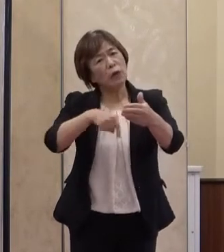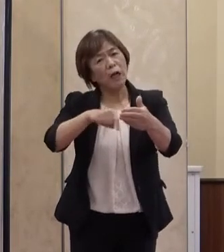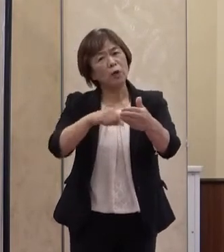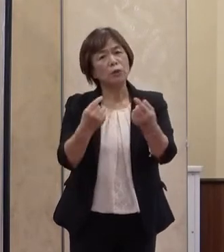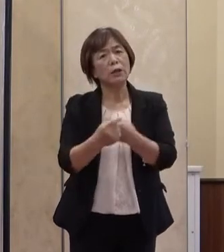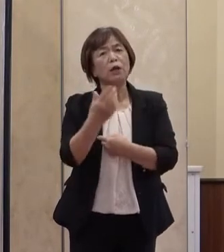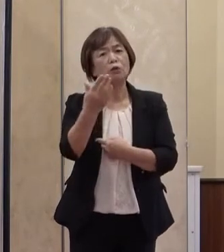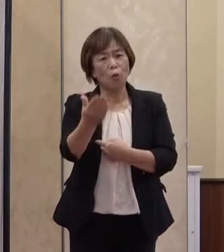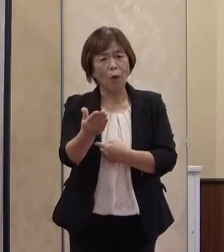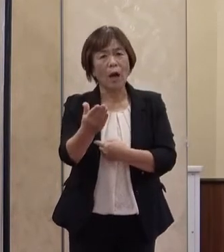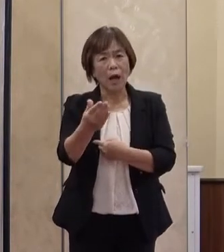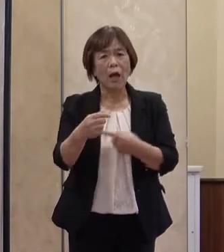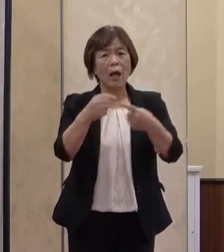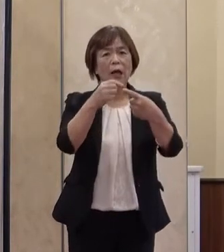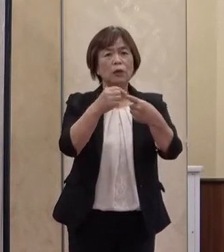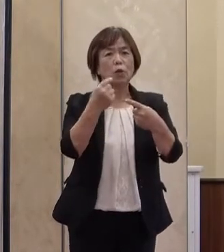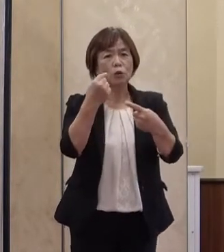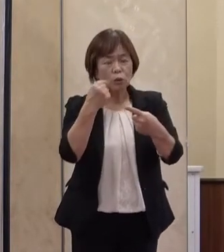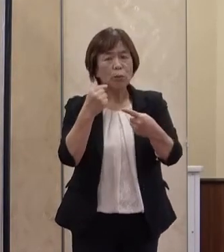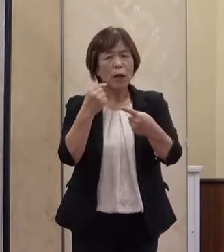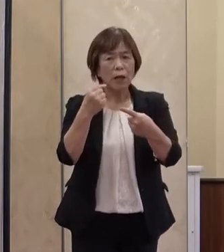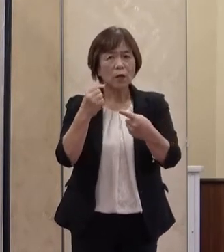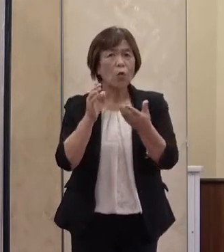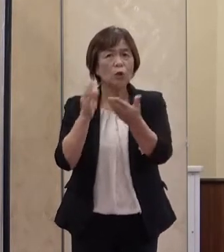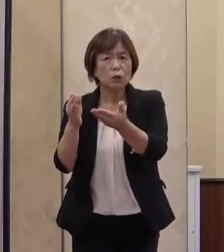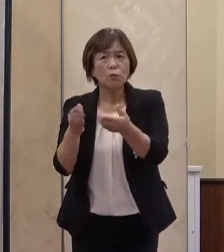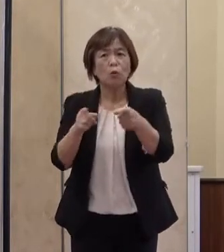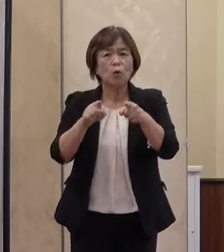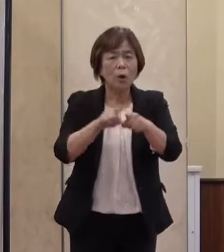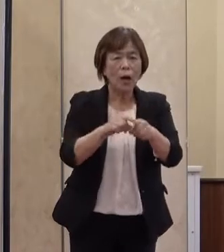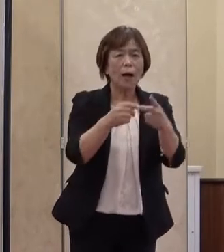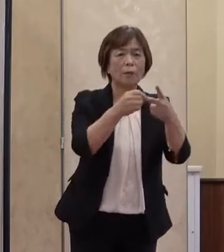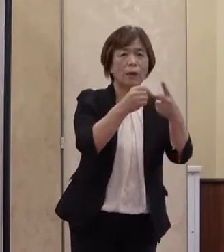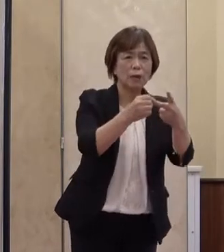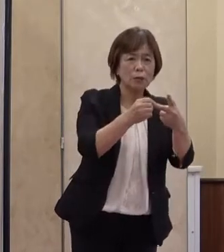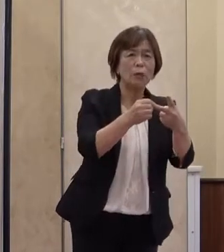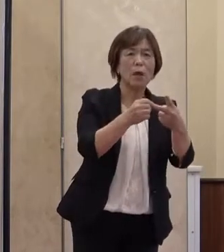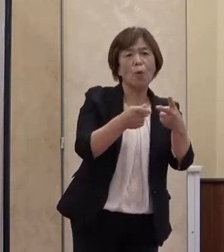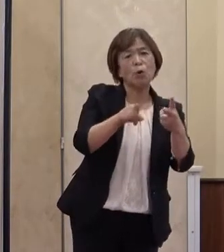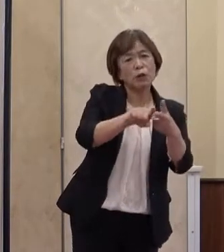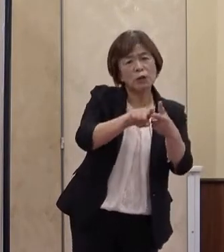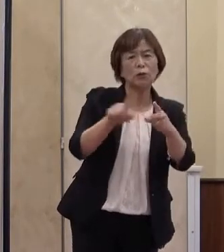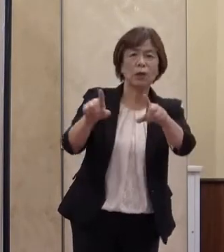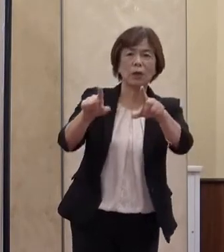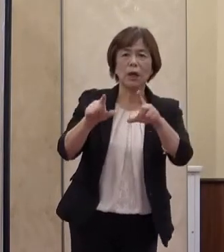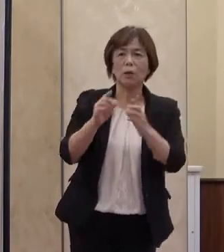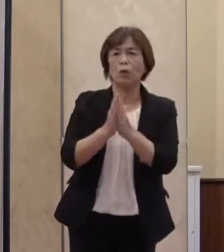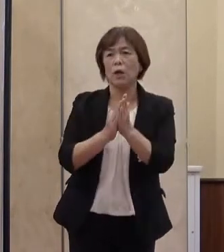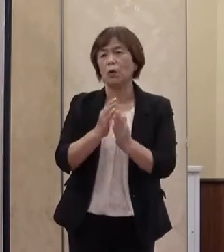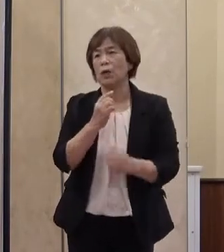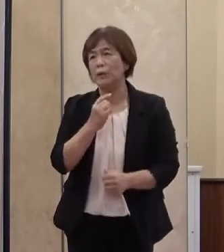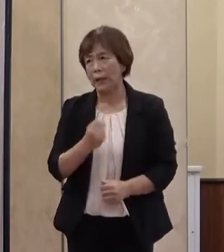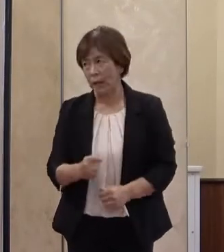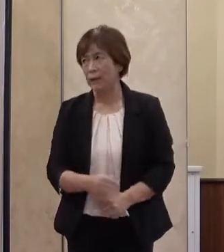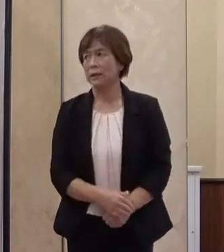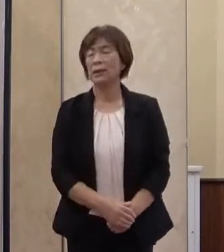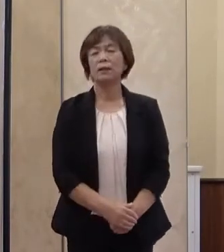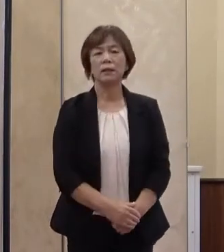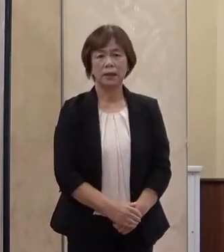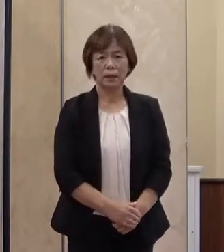つ目の質問と関連して合わせてお答えいただければ、お答えいただけないでしょうか。よろしくお願いします。